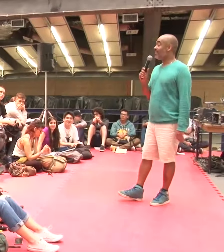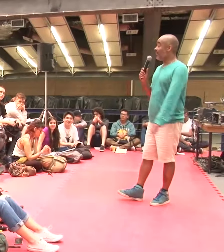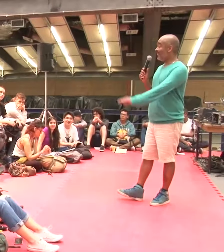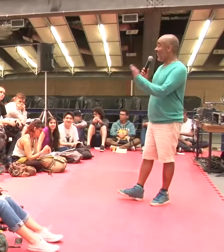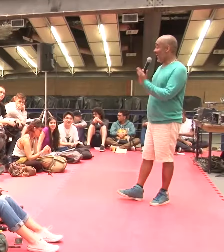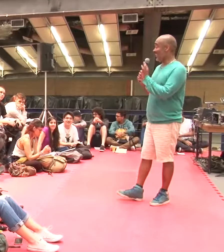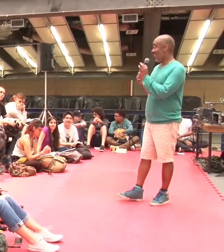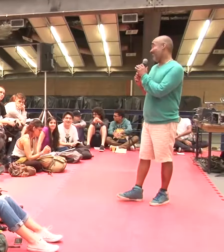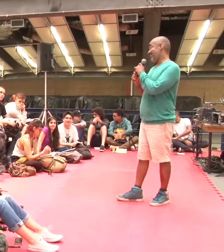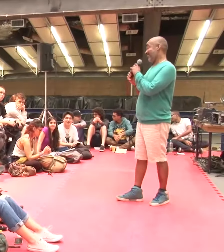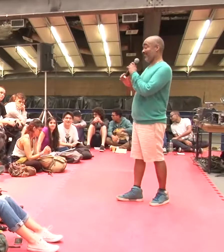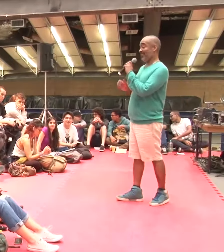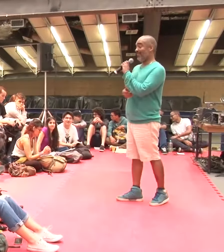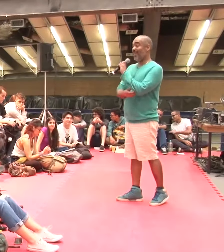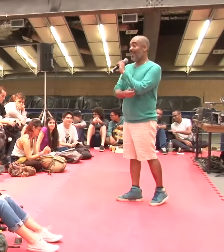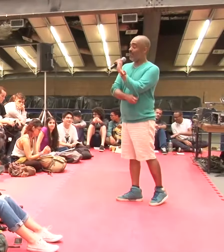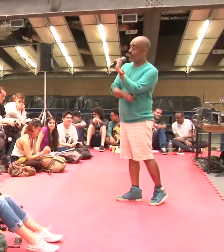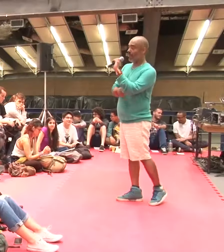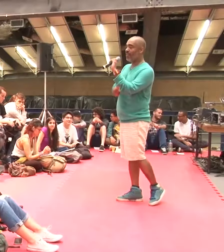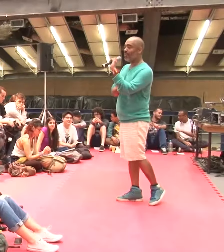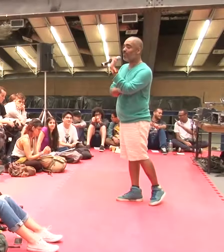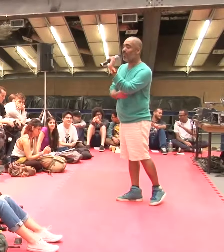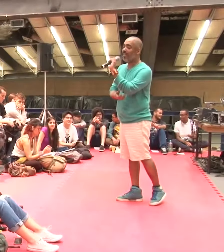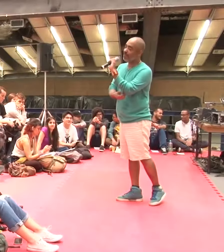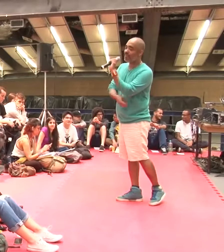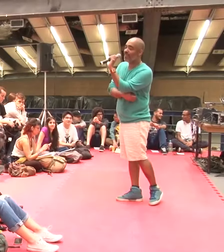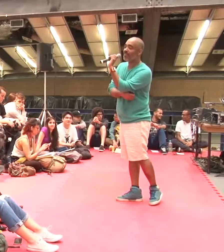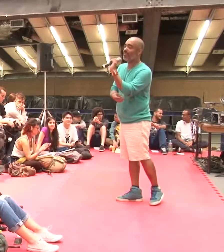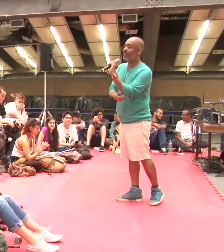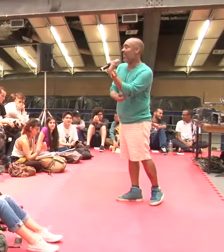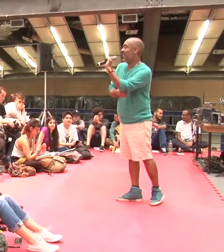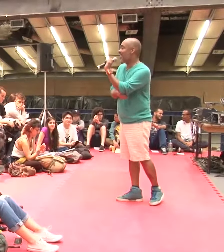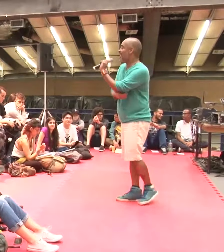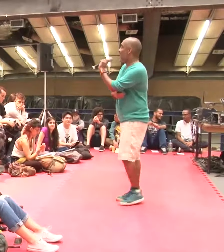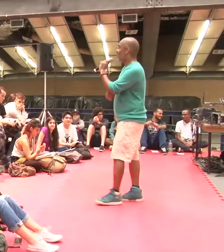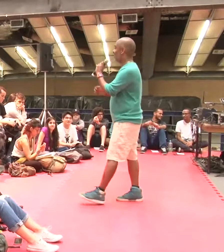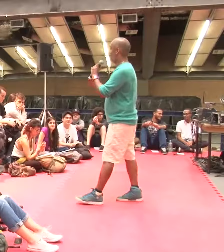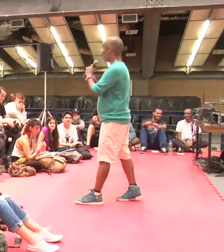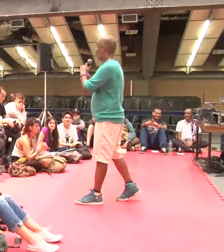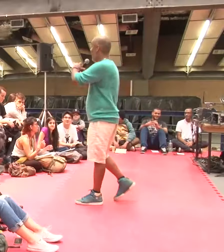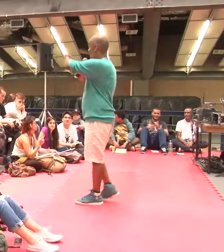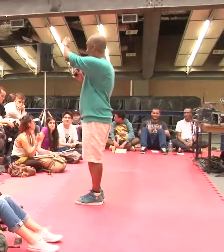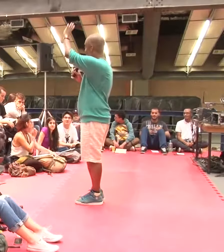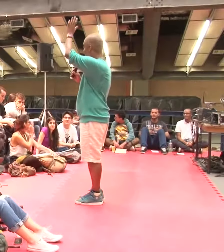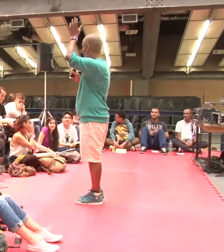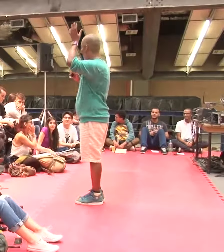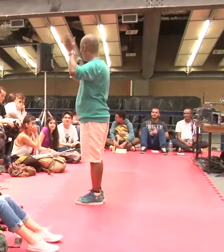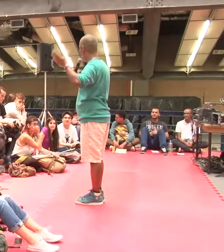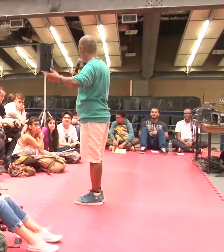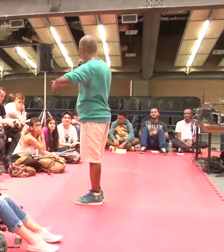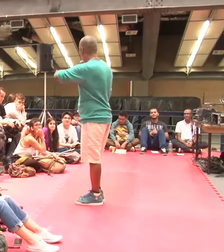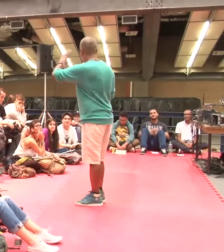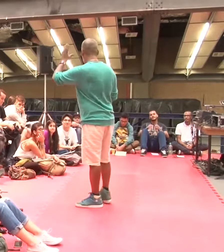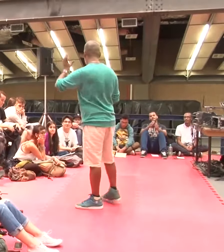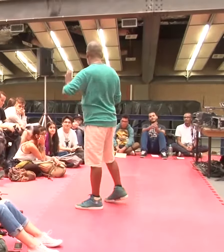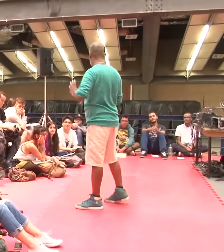E vai ser uma desgraça, né? Eu vou contar o final do livro, porque senão vocês vão ler. Aí vai ser uma baita de uma confusão,